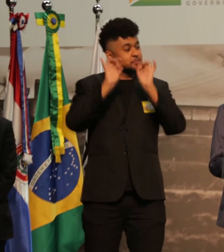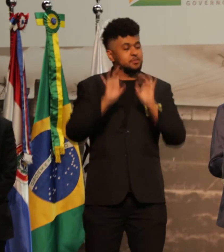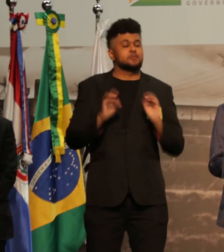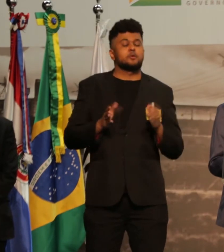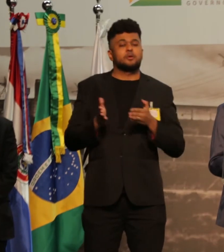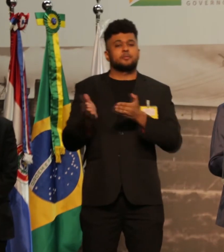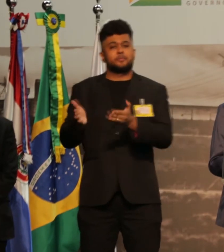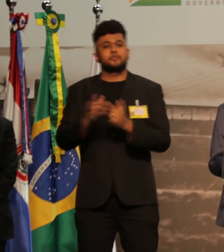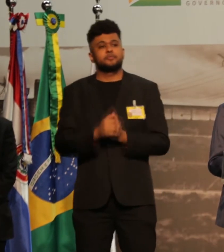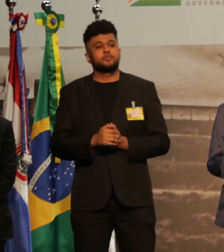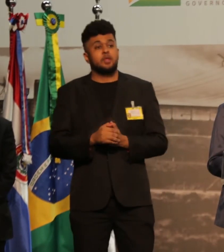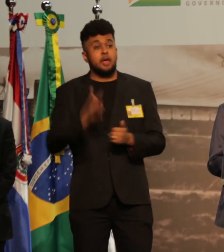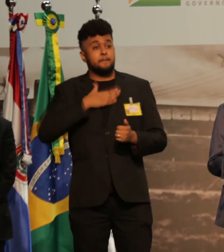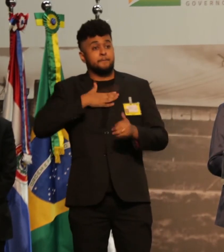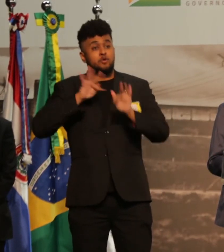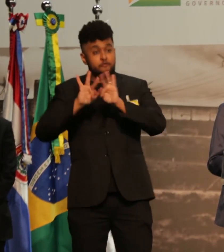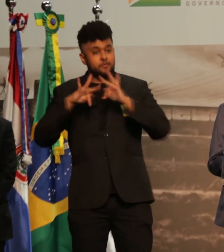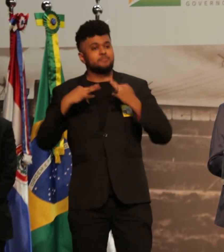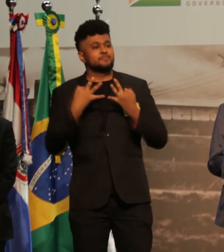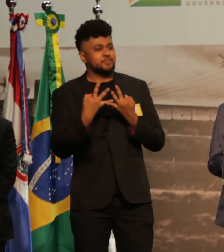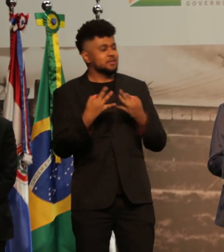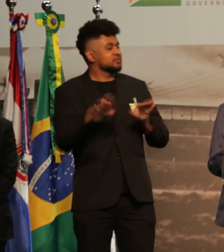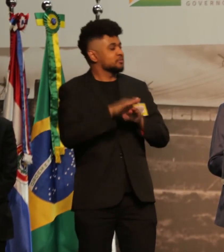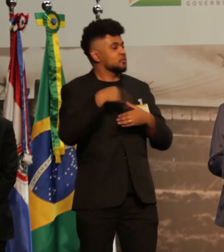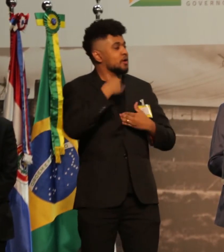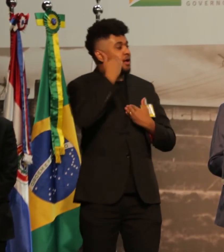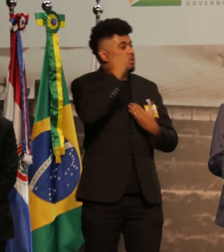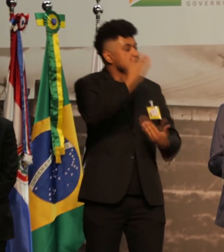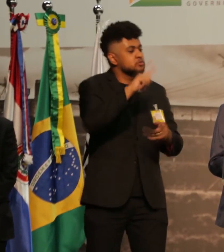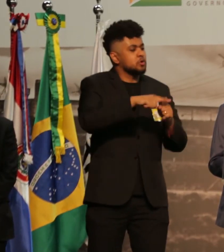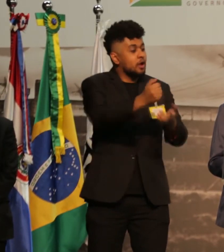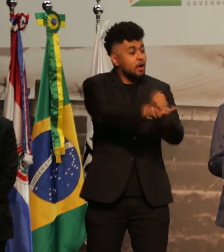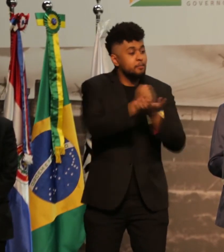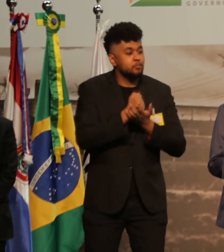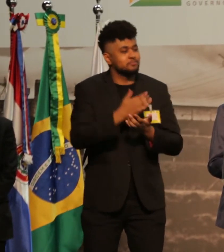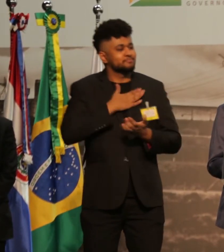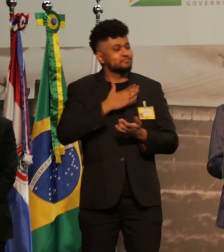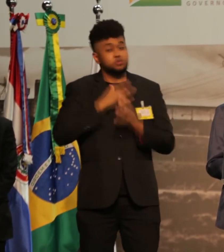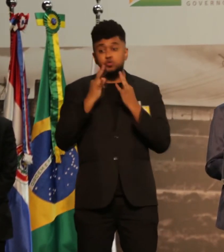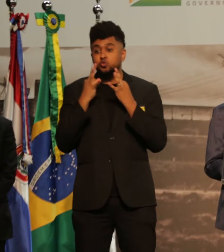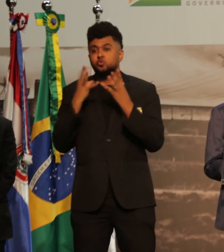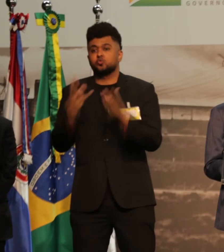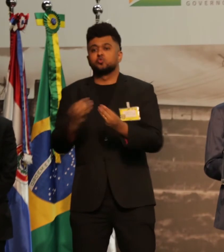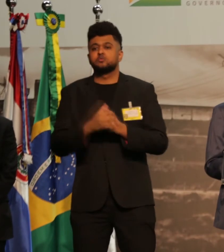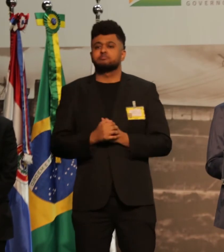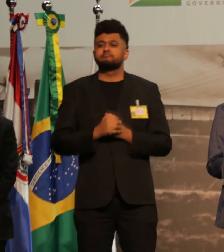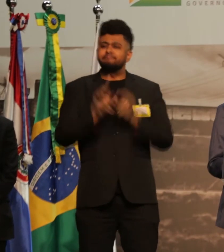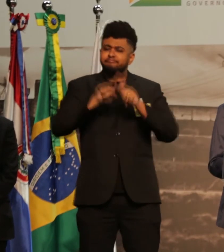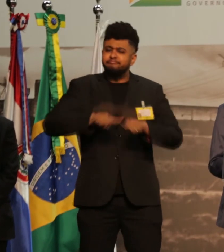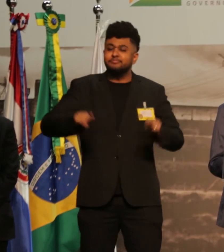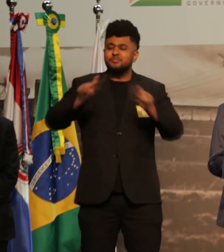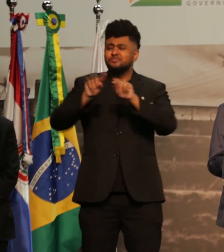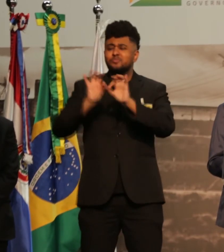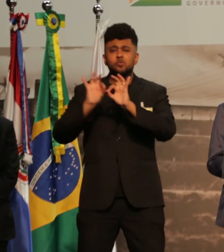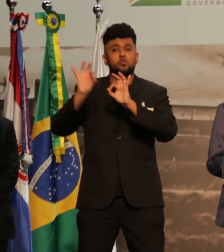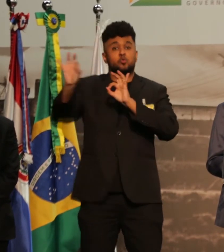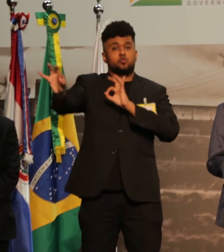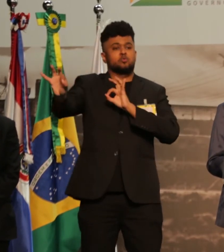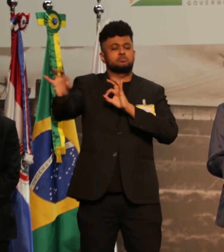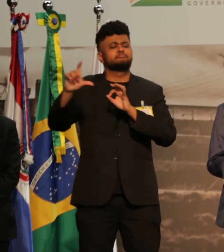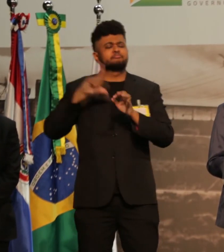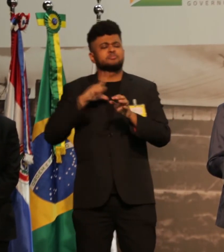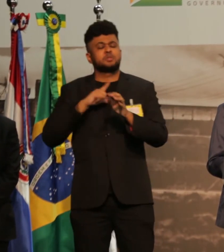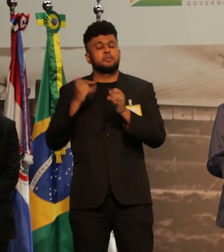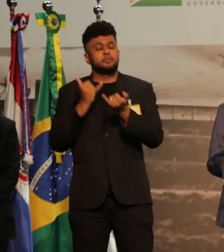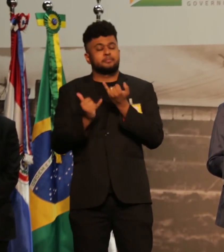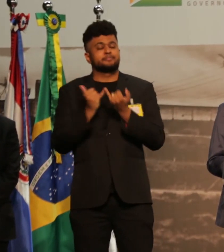carinho. Aos meus familiares, agradeço por terem me apoiado em tudo, mesmo à distância, sem reserva